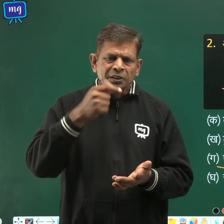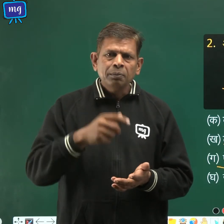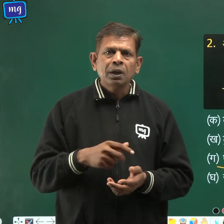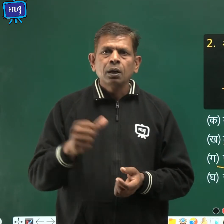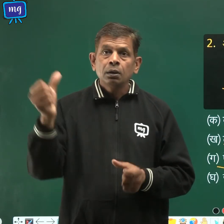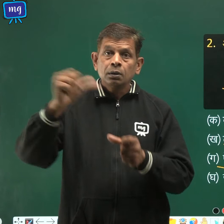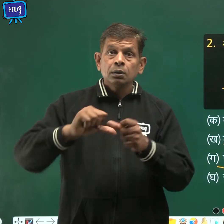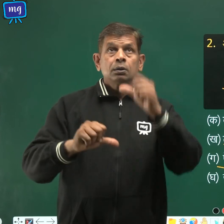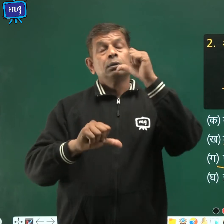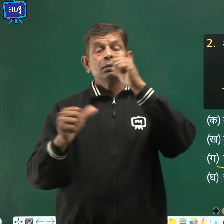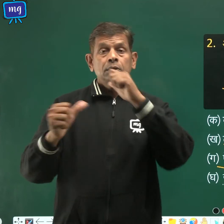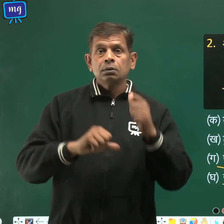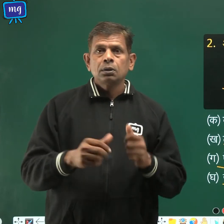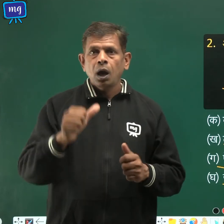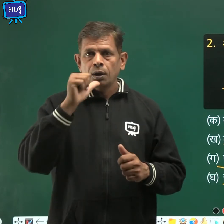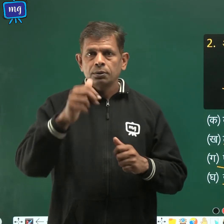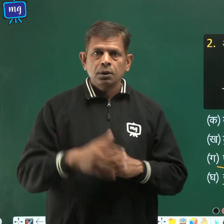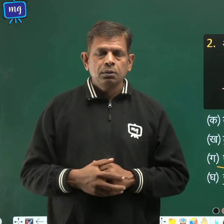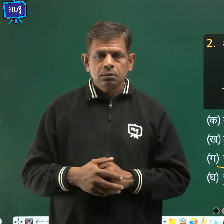अल्कोहल, जल।